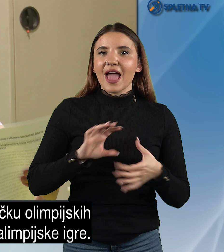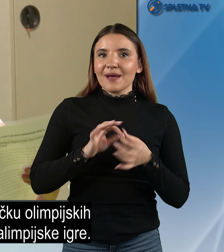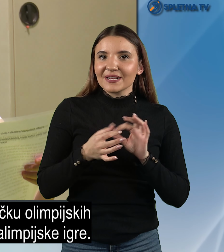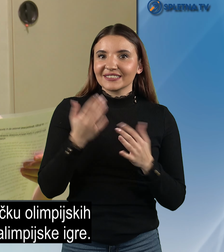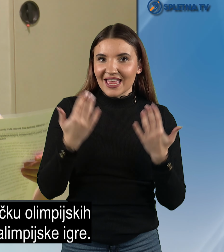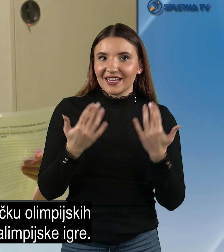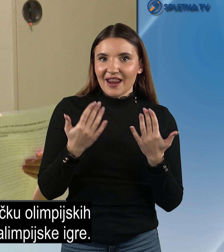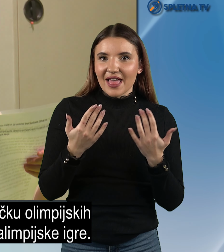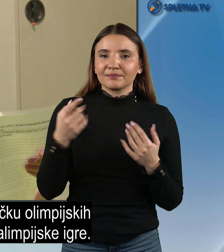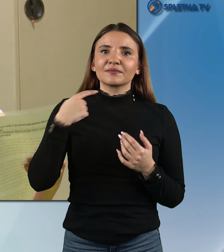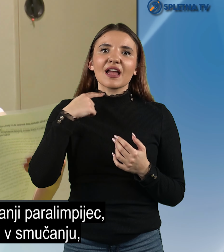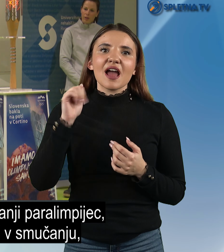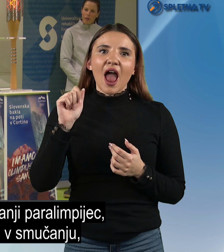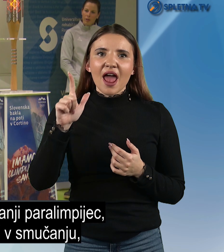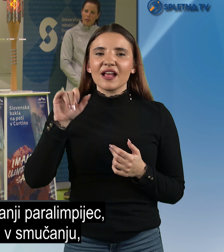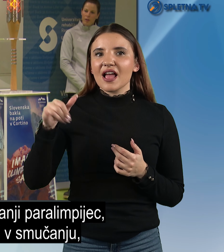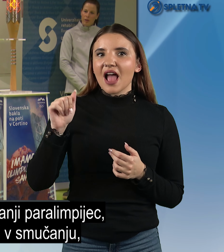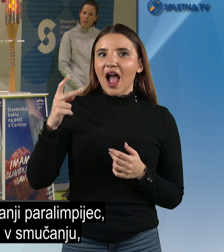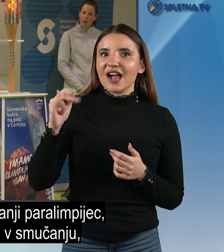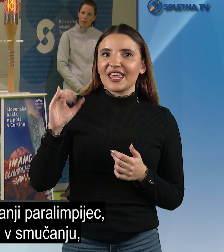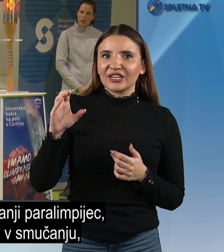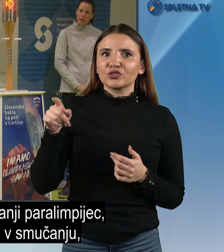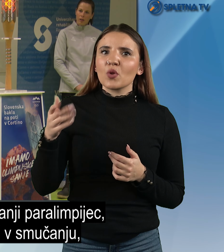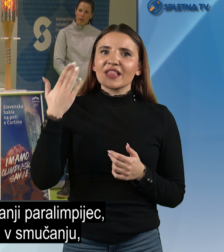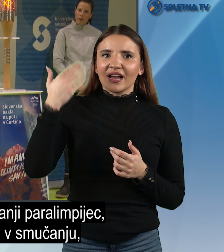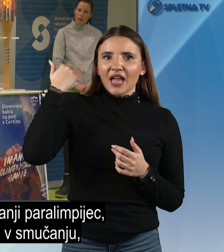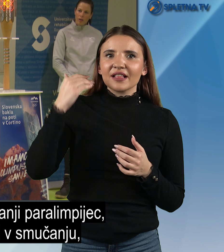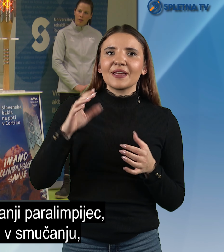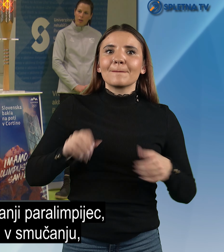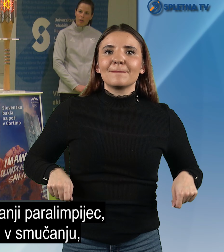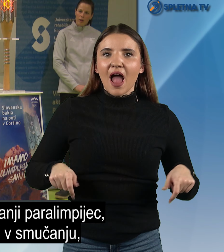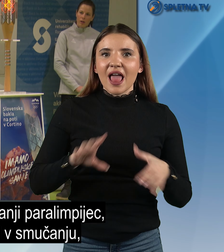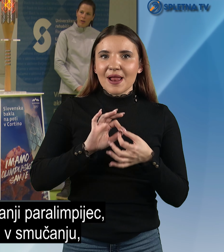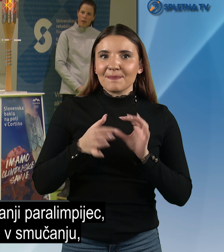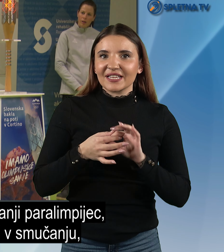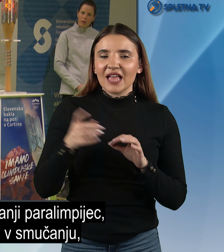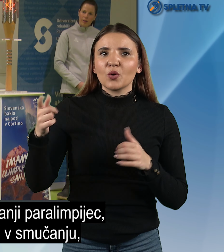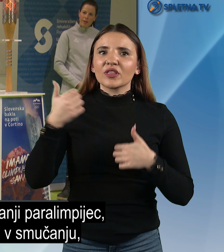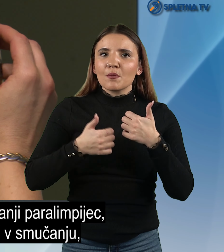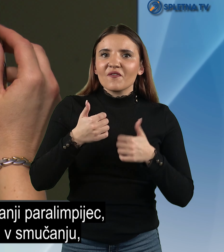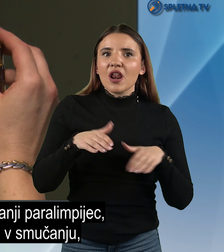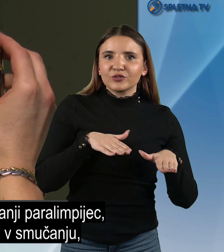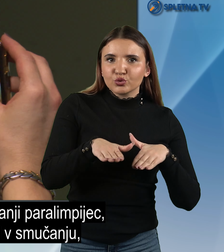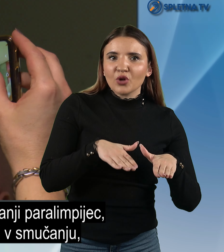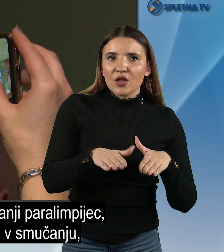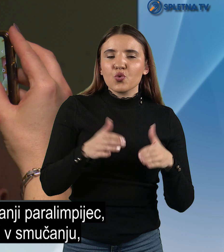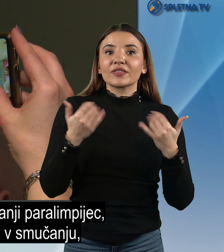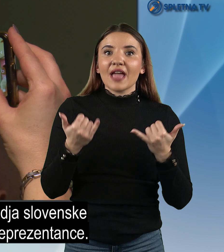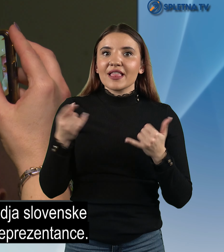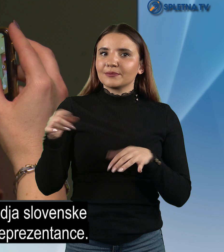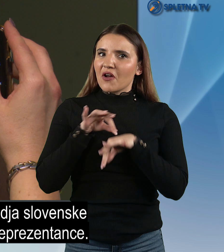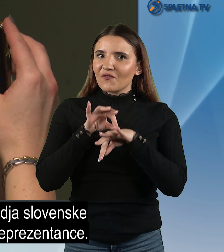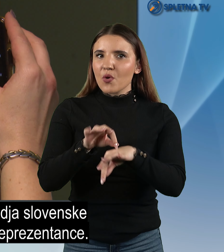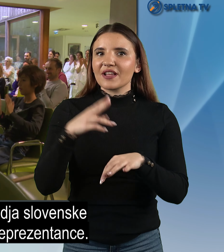paraolimpijske igre. Gal Jakič je nekdanji paraolimpijec, ki je tekmoval v smučanju. Danes pa je vodja